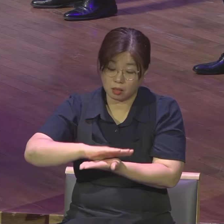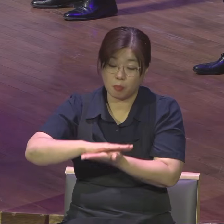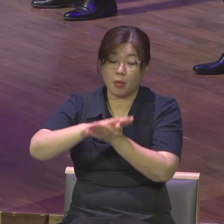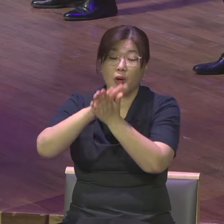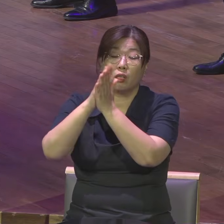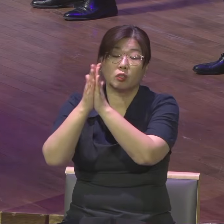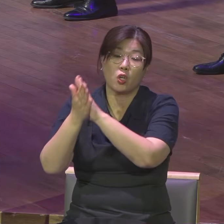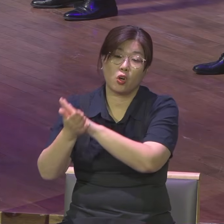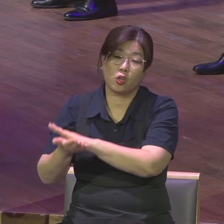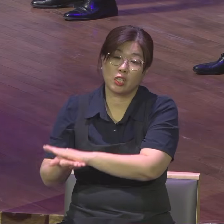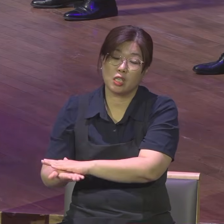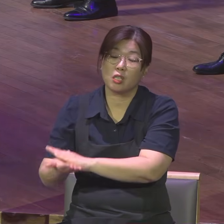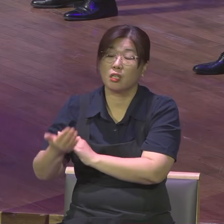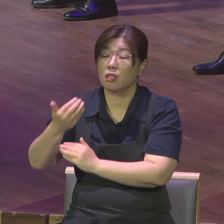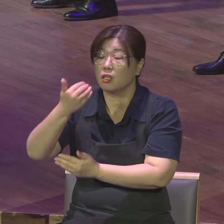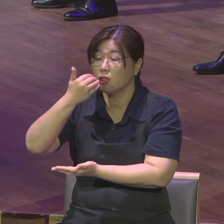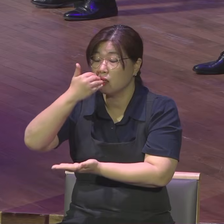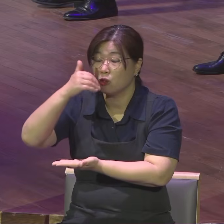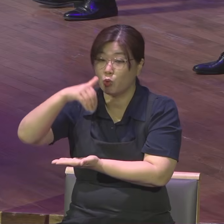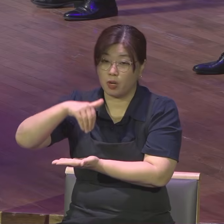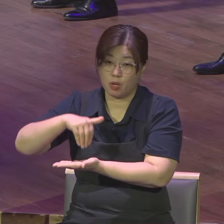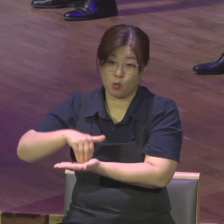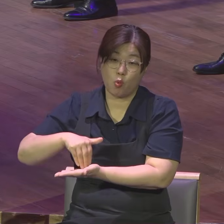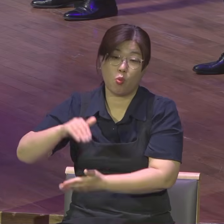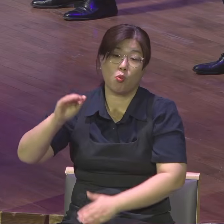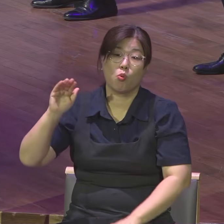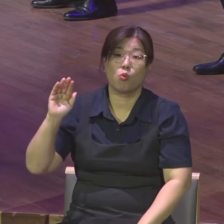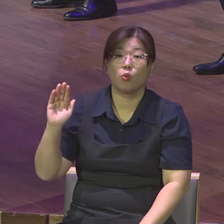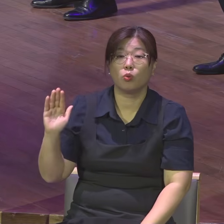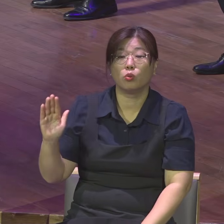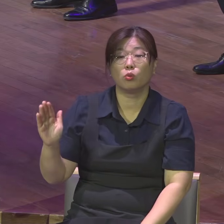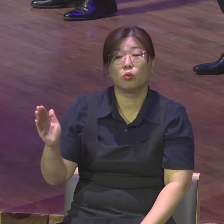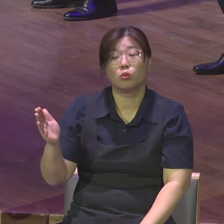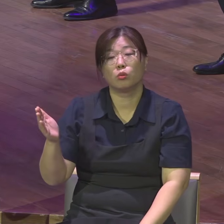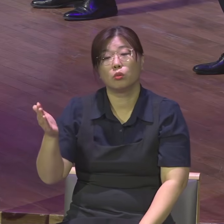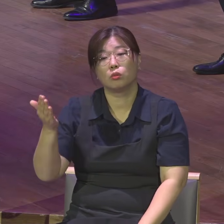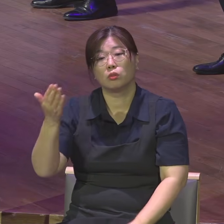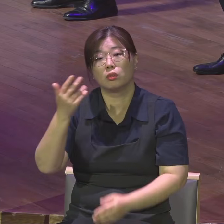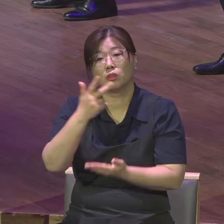바다가 반석이 되고